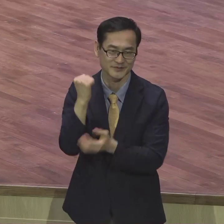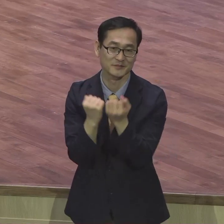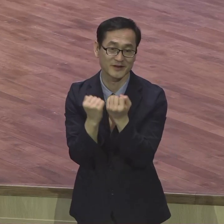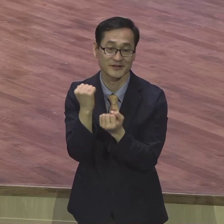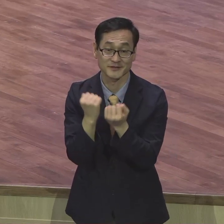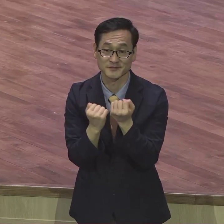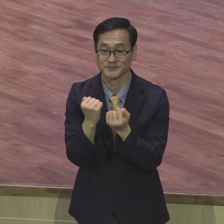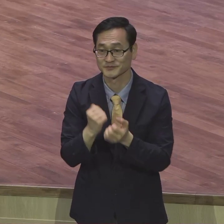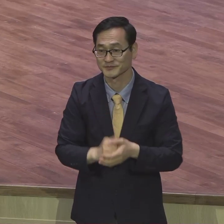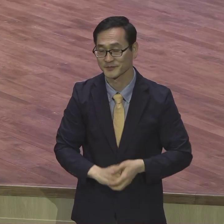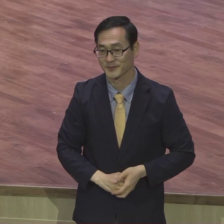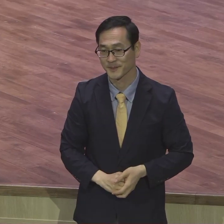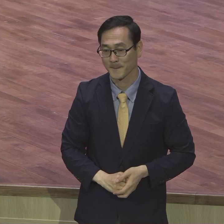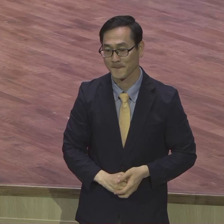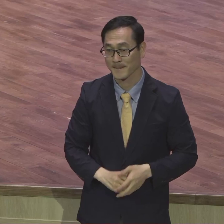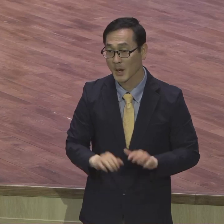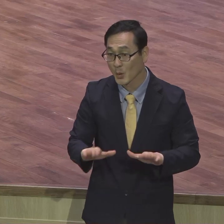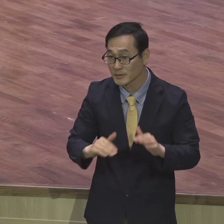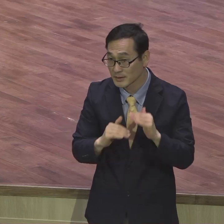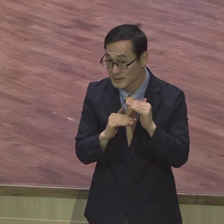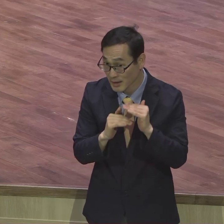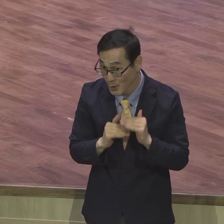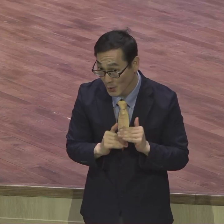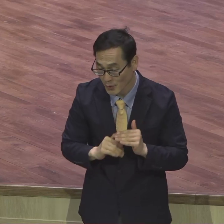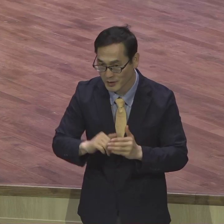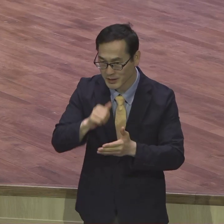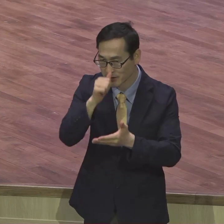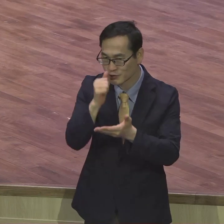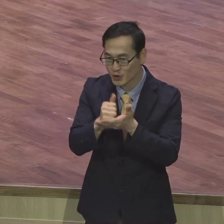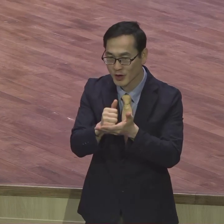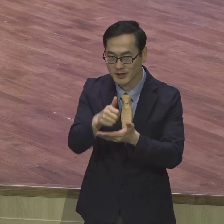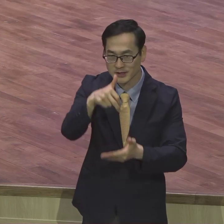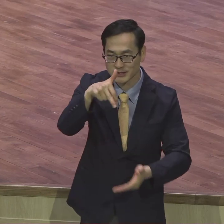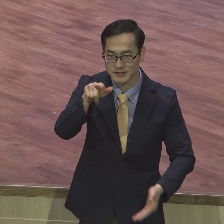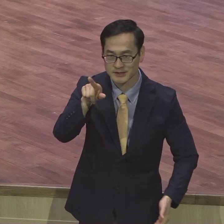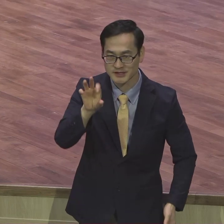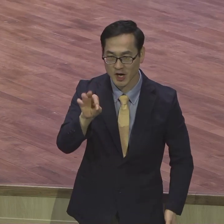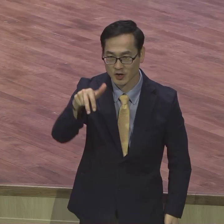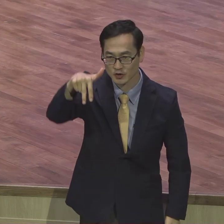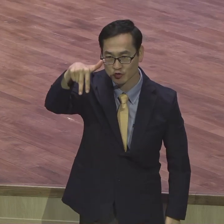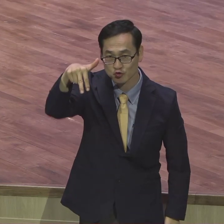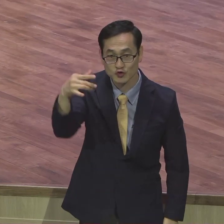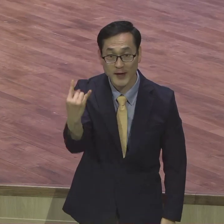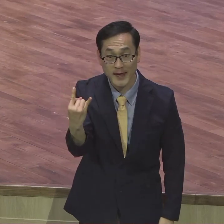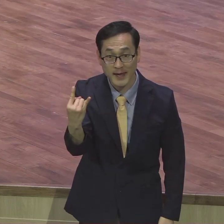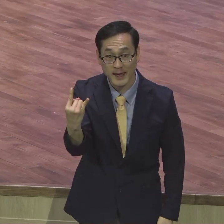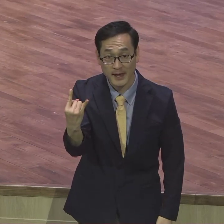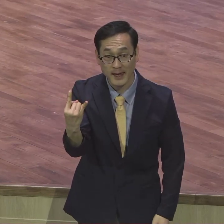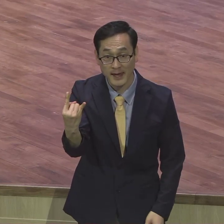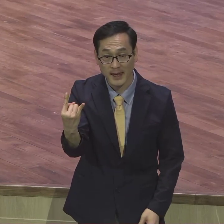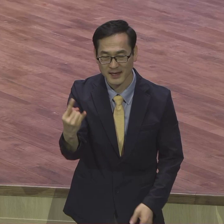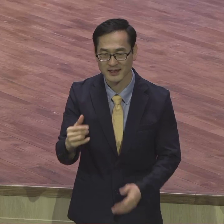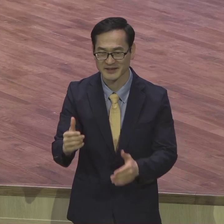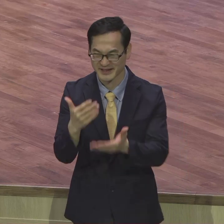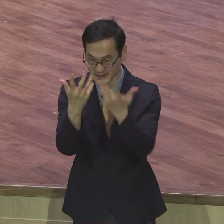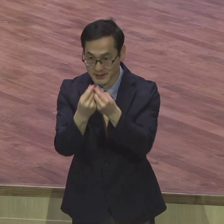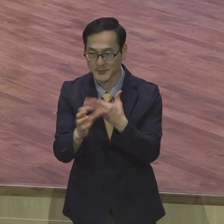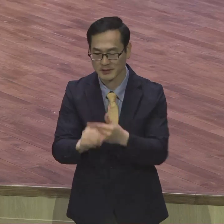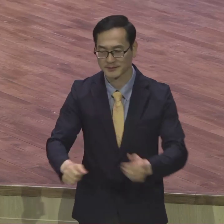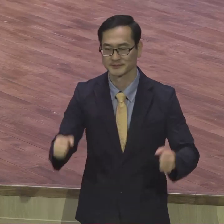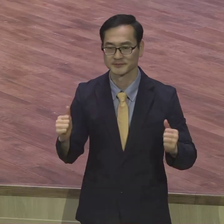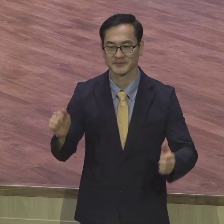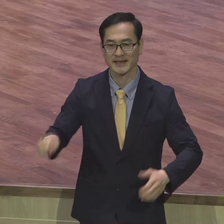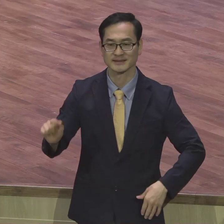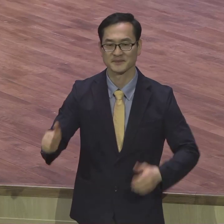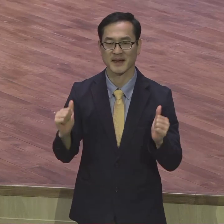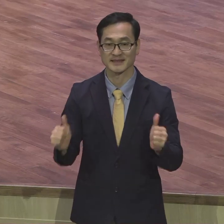있어요. 오늘 본문 말씀에서 정죄라는 단어 이 말은요. 정죄의 이 판사가 이